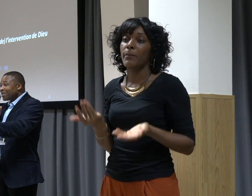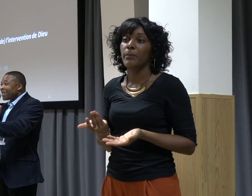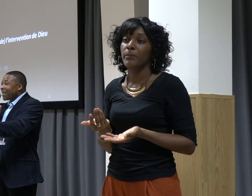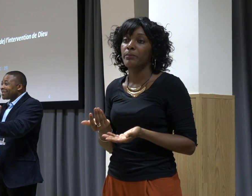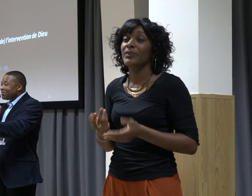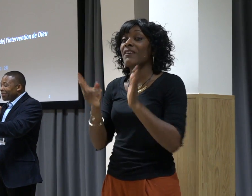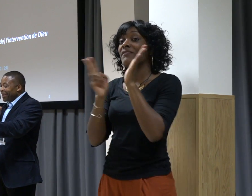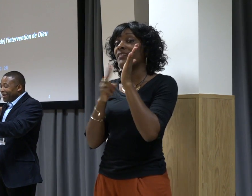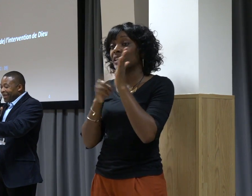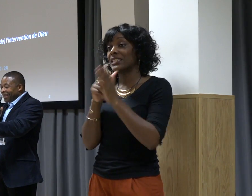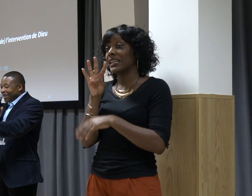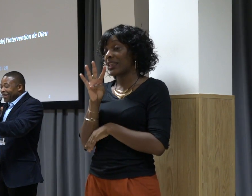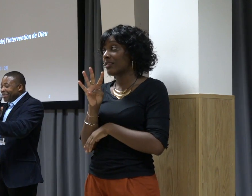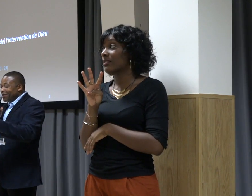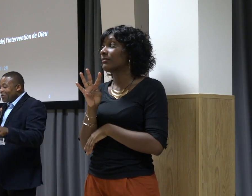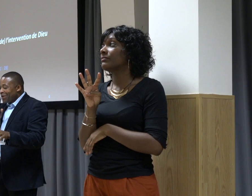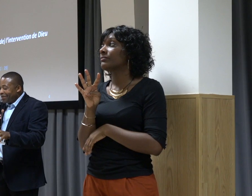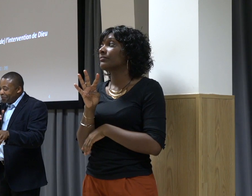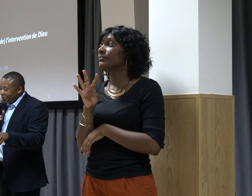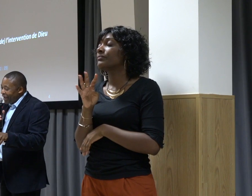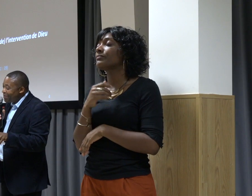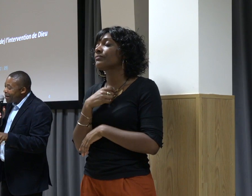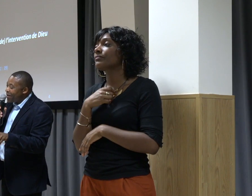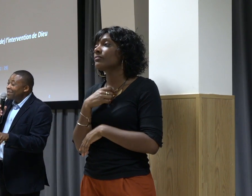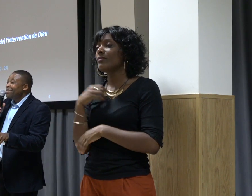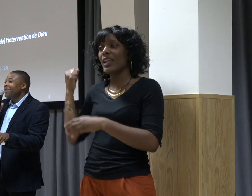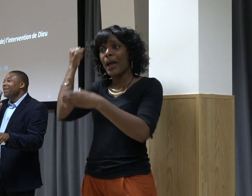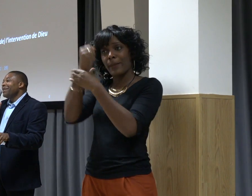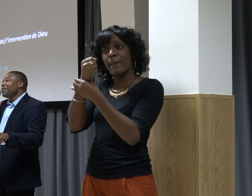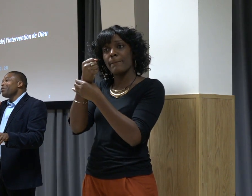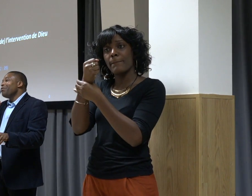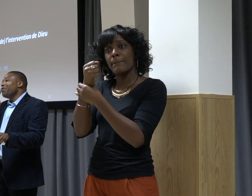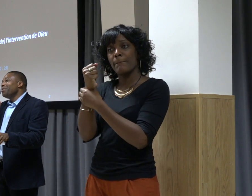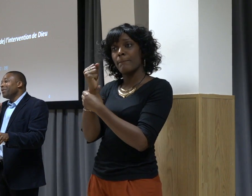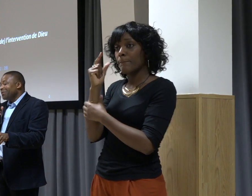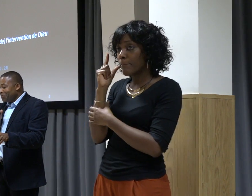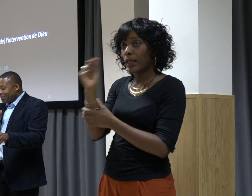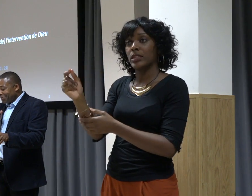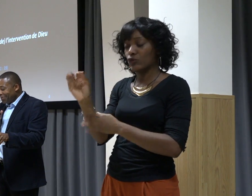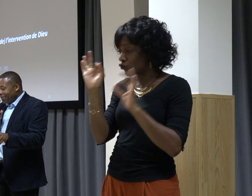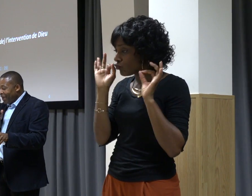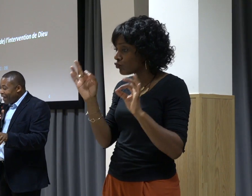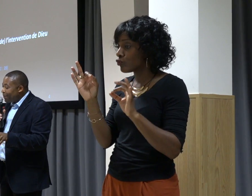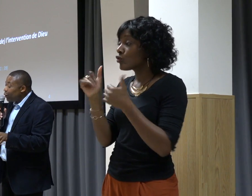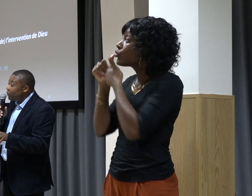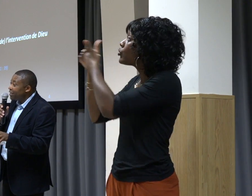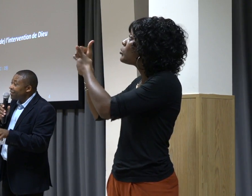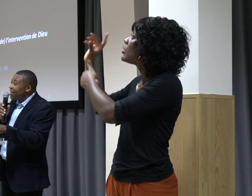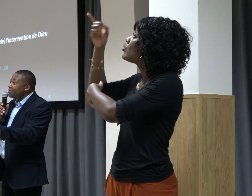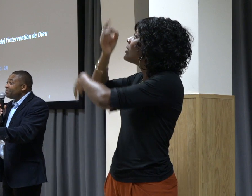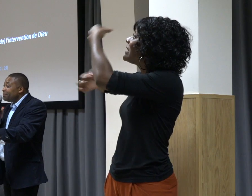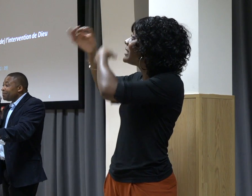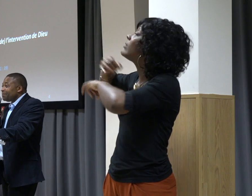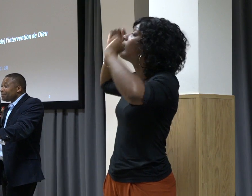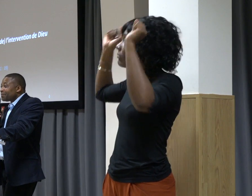Au verset 4, il a dit que Abraham partit conformément à la parole de